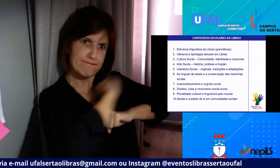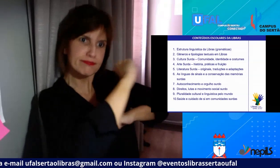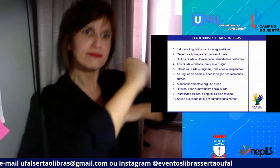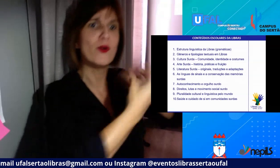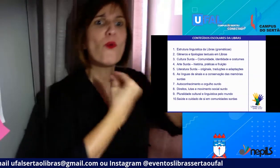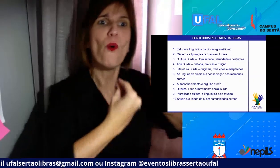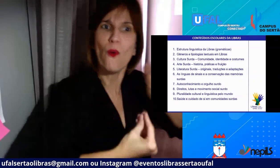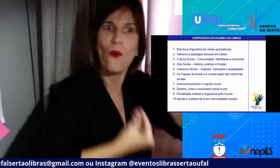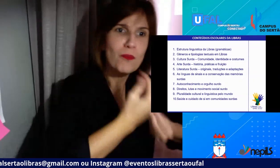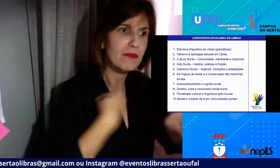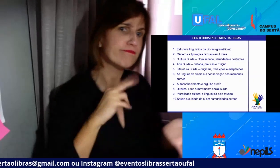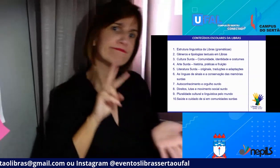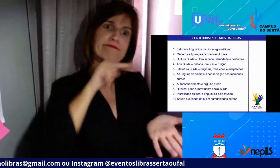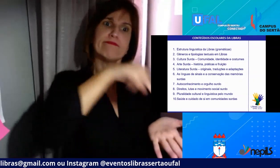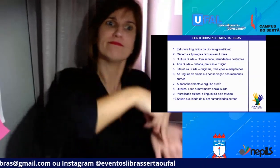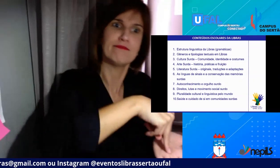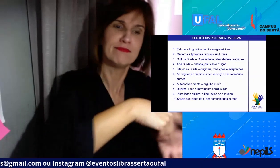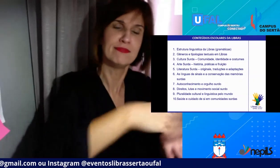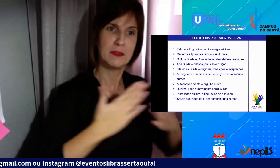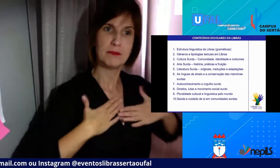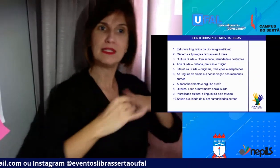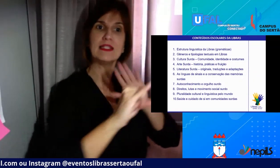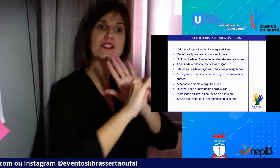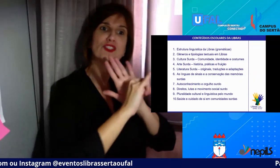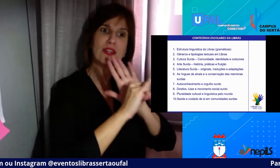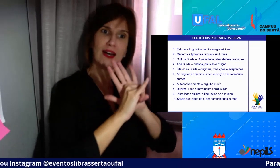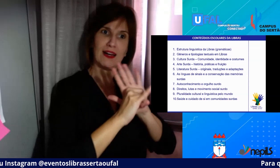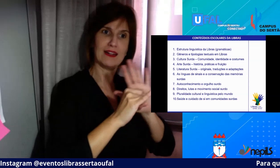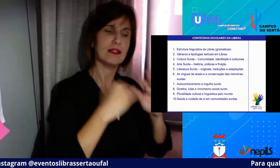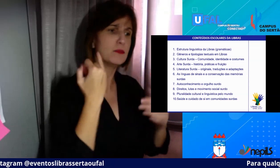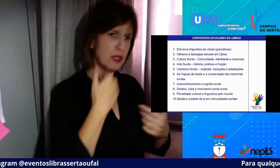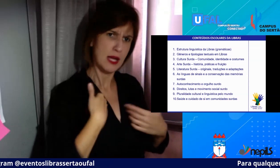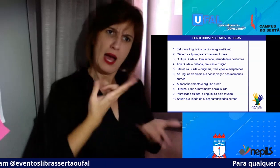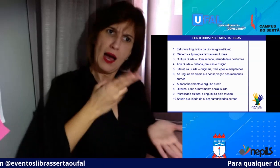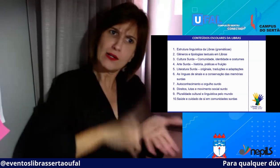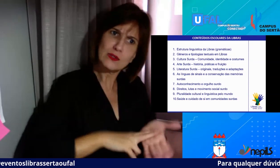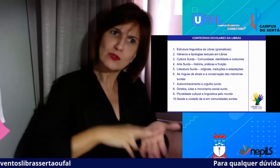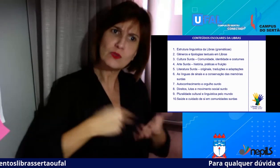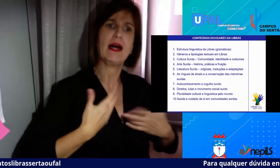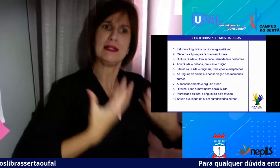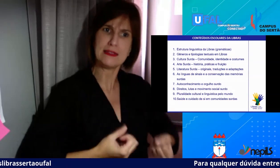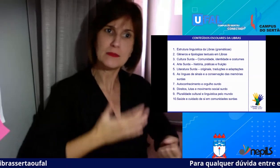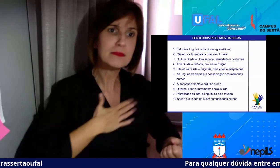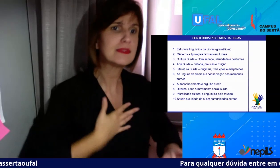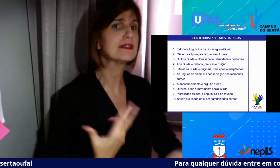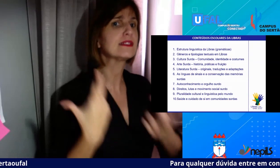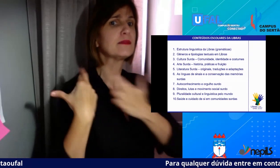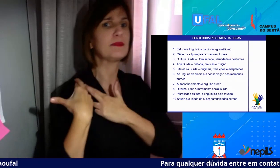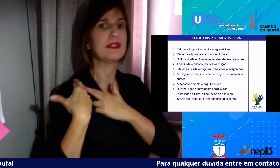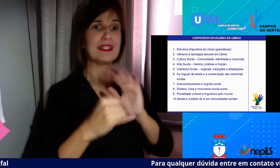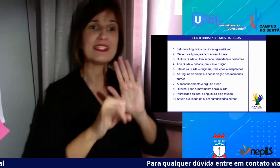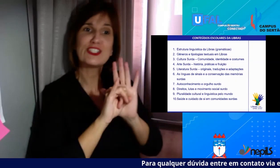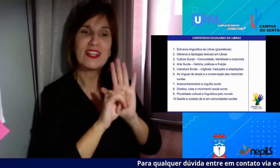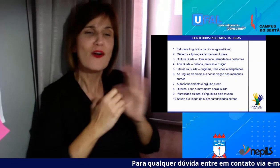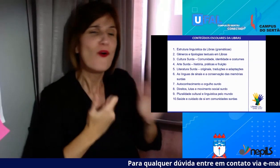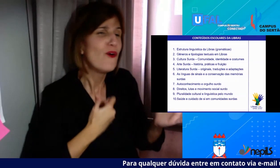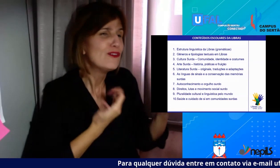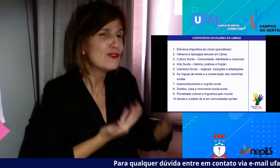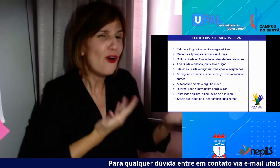possam também fazer parte. Então, para que o surdo possa sentir-se cada vez mais seguro de si, assumindo sua